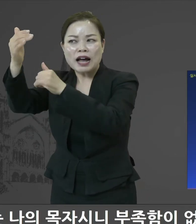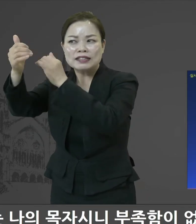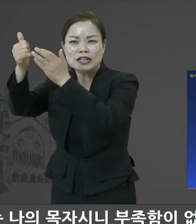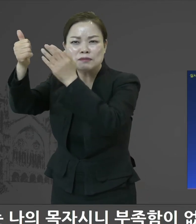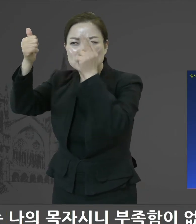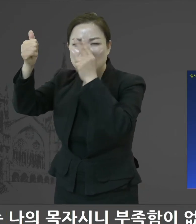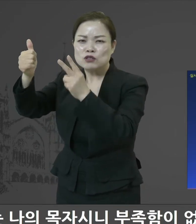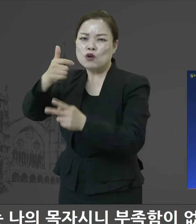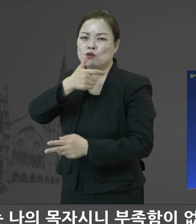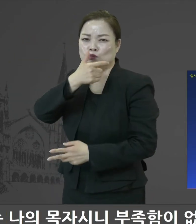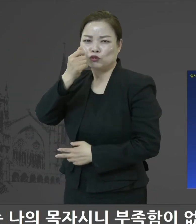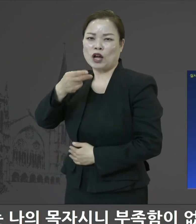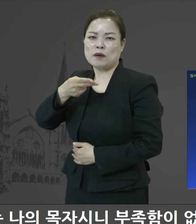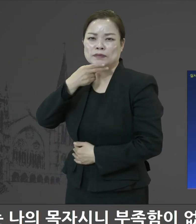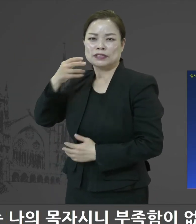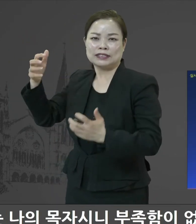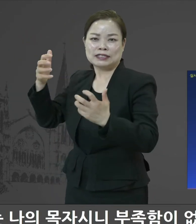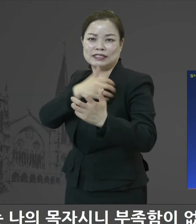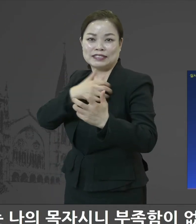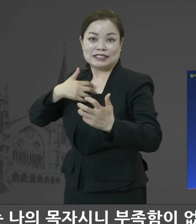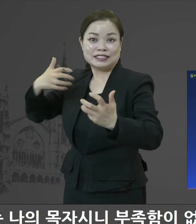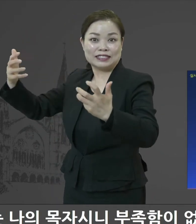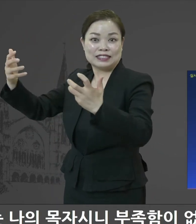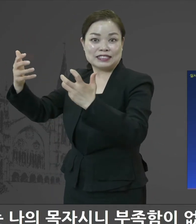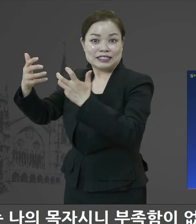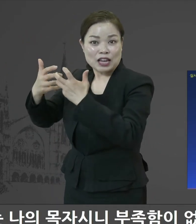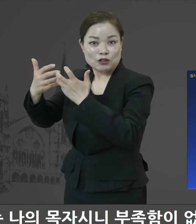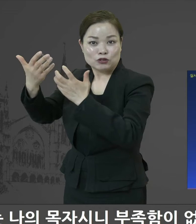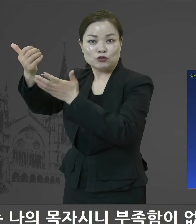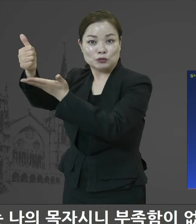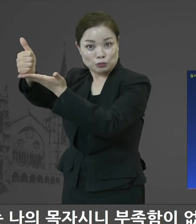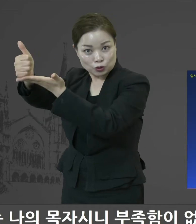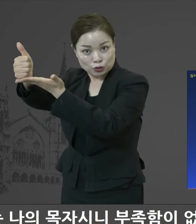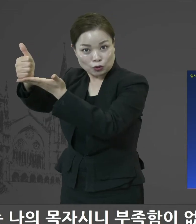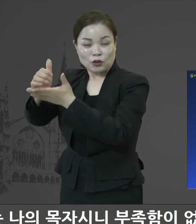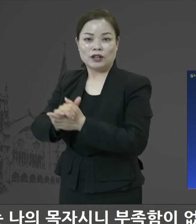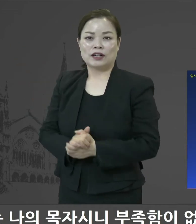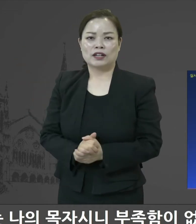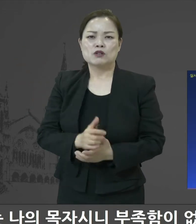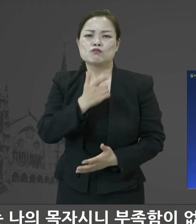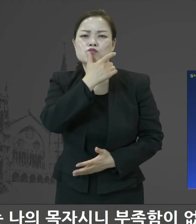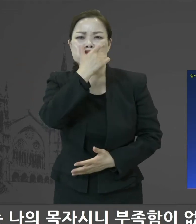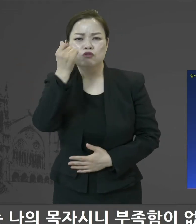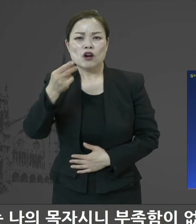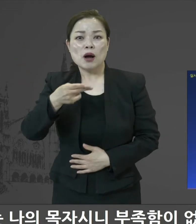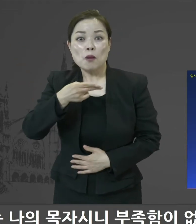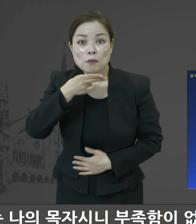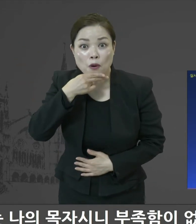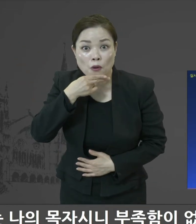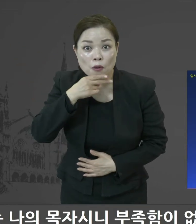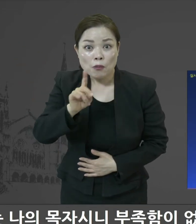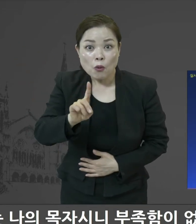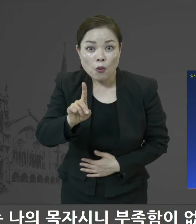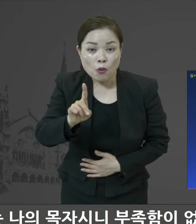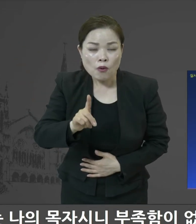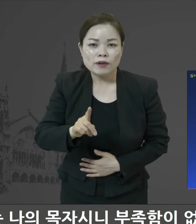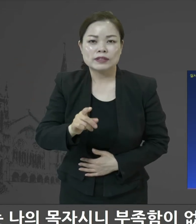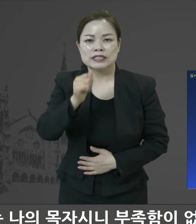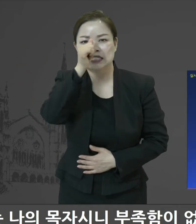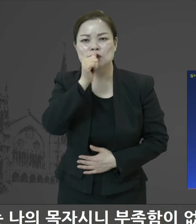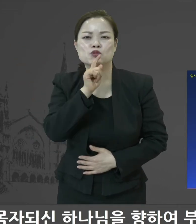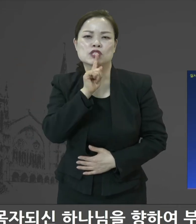향하여 부족함이 없도록 채워주시는 분으로 묘사하고 있습니다. 여기서 부족함이 없다라는 표현은